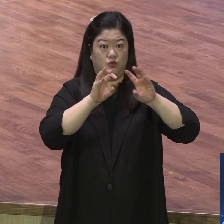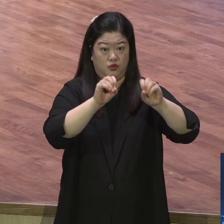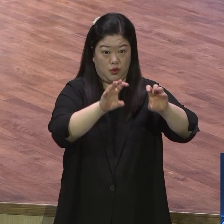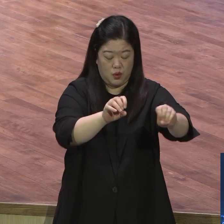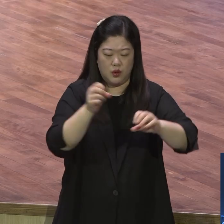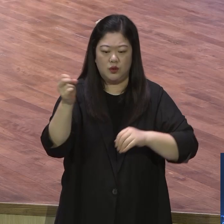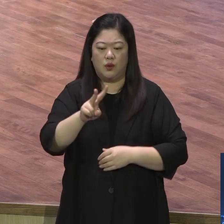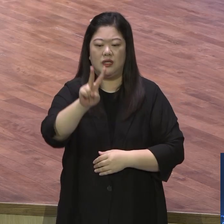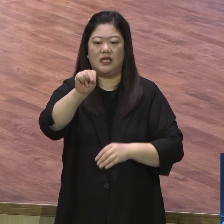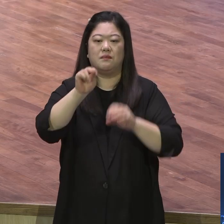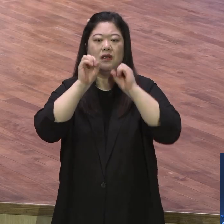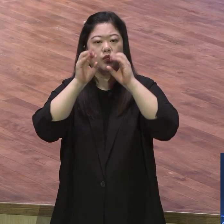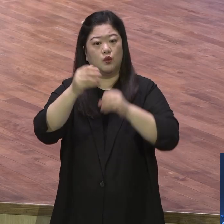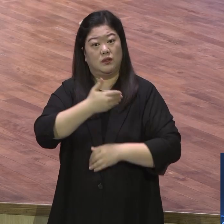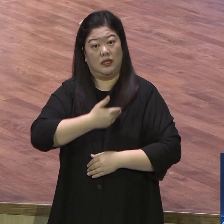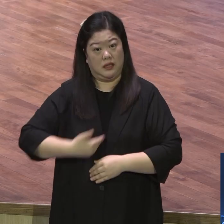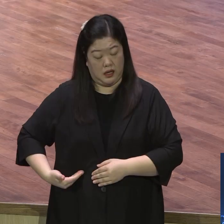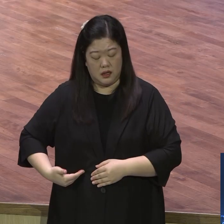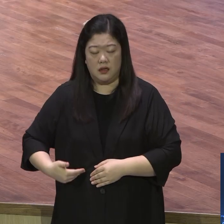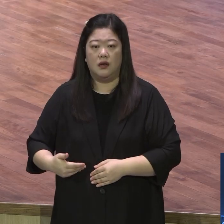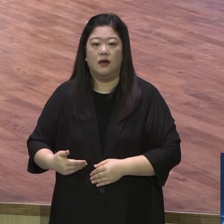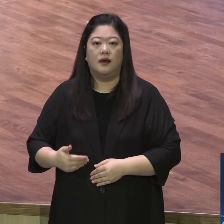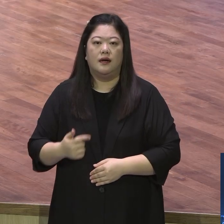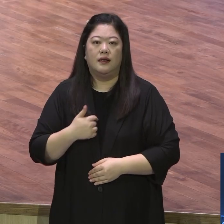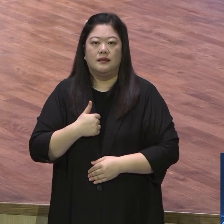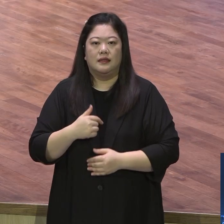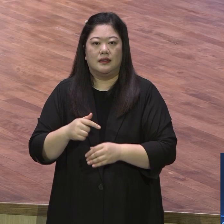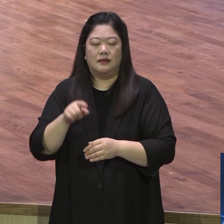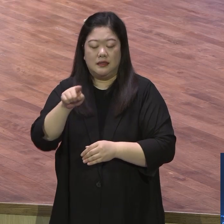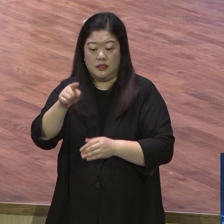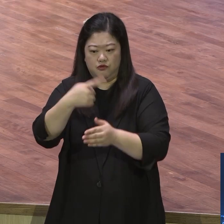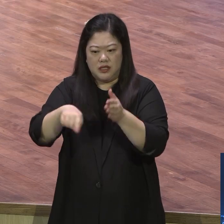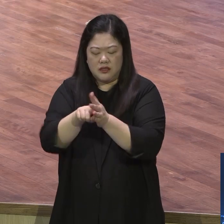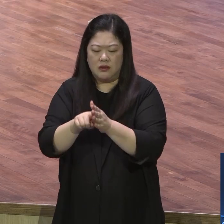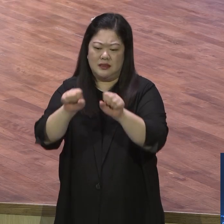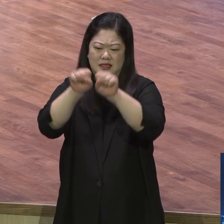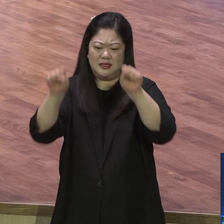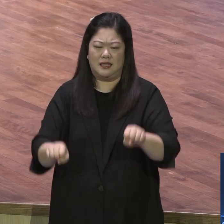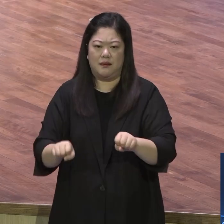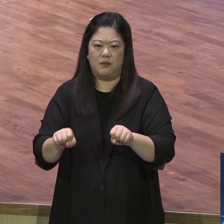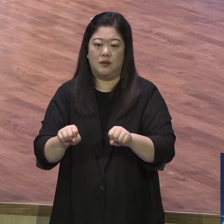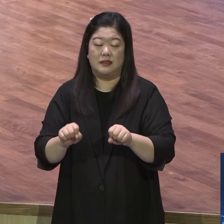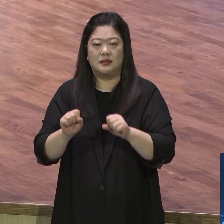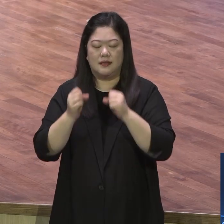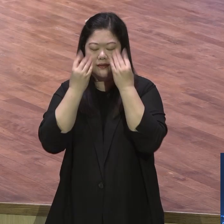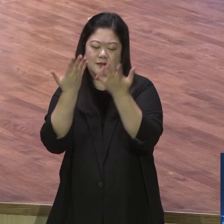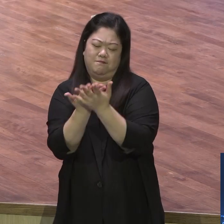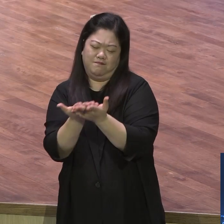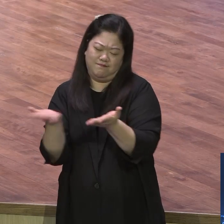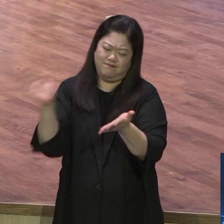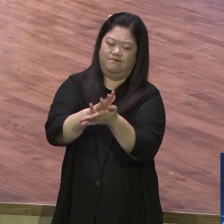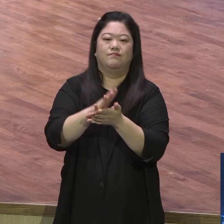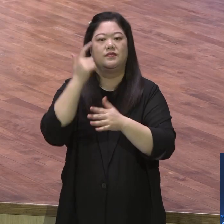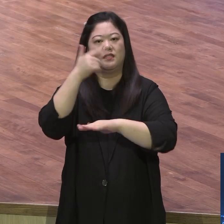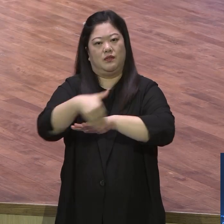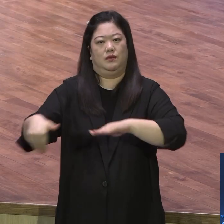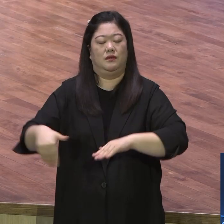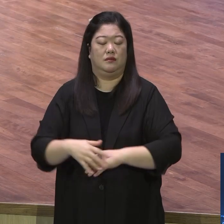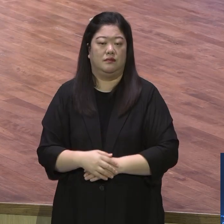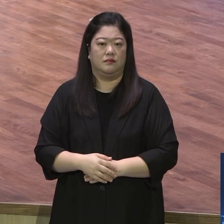1말순동에 5명이면 2만 명이요 2만 현장 전도 대대기 위한 시스템을 완전히 새롭게 할 거예요 제가 기도를